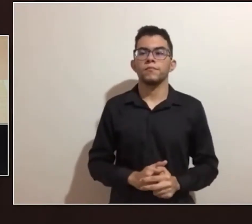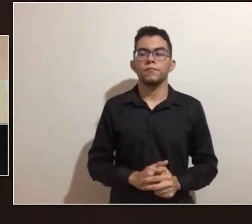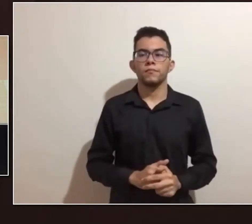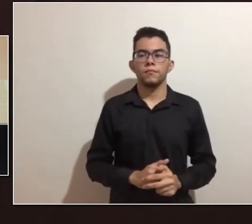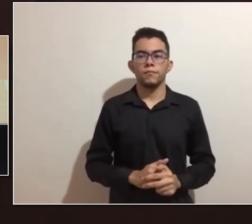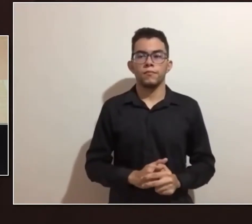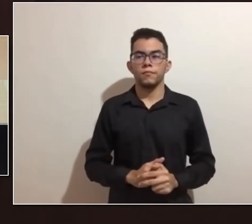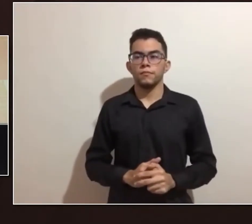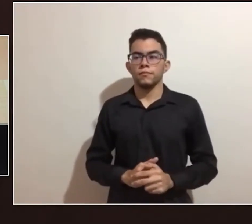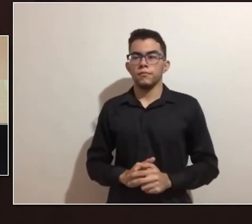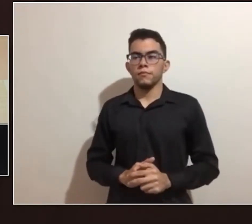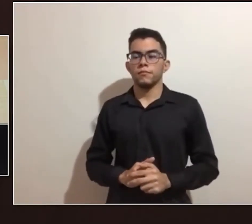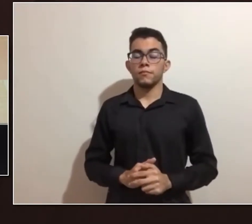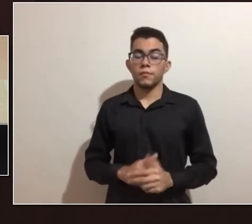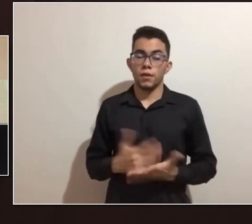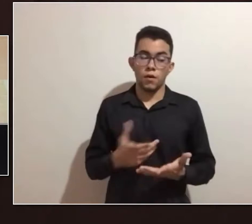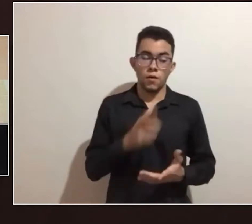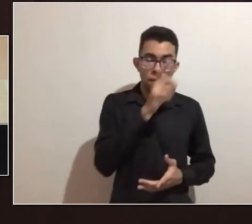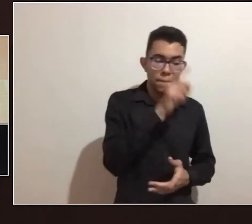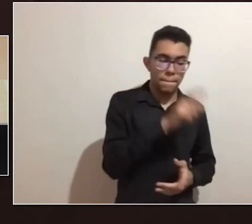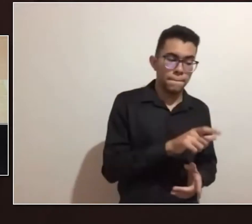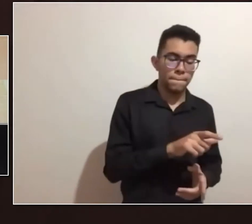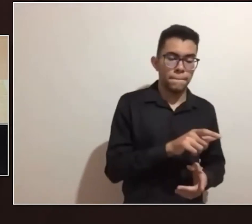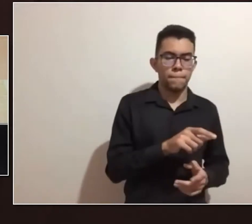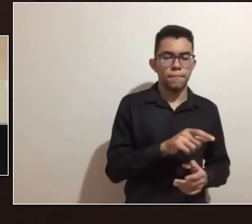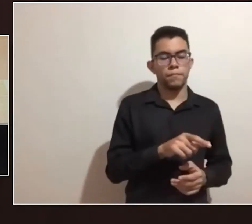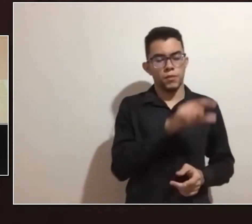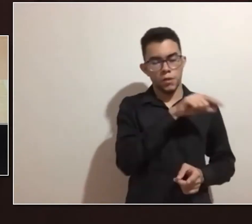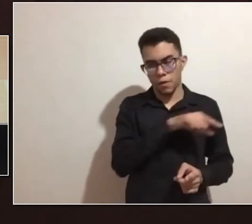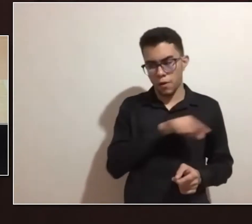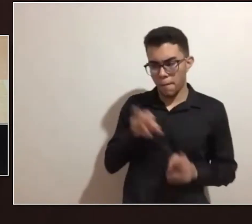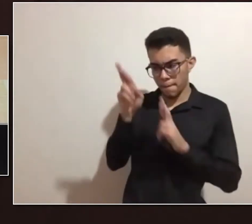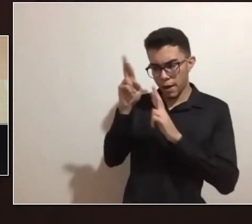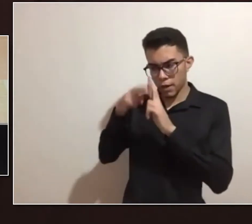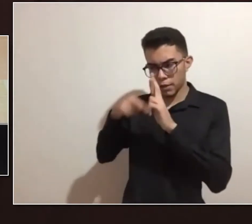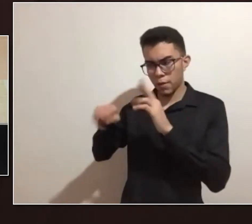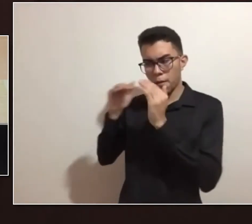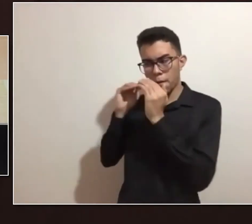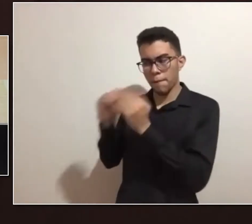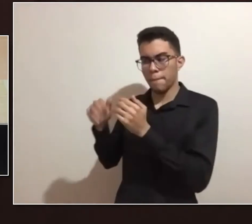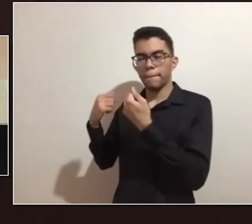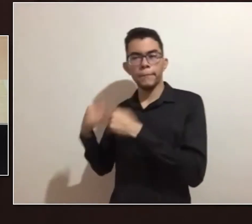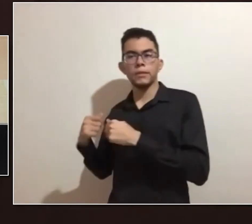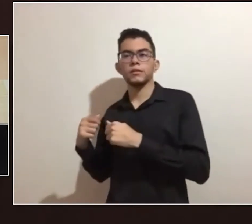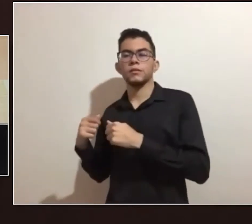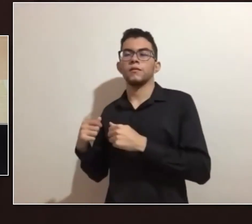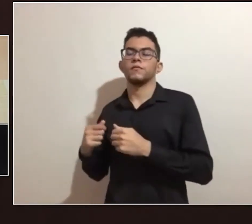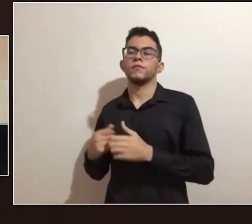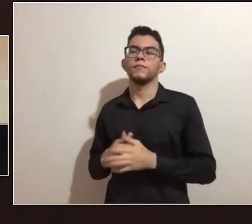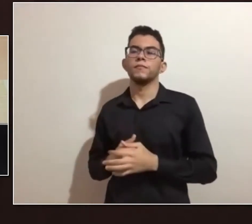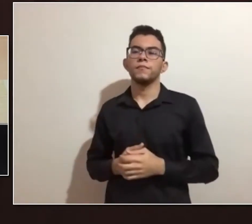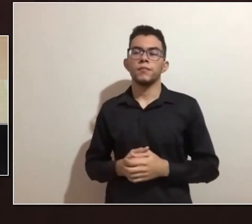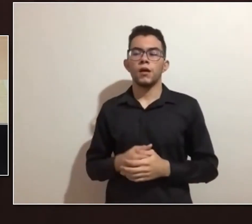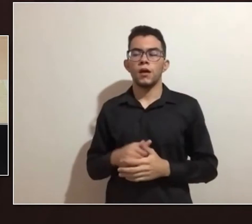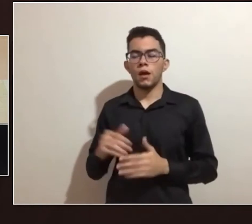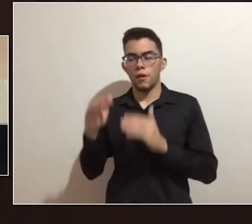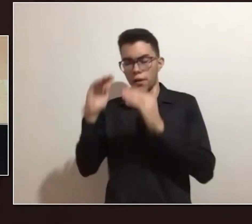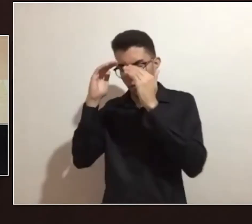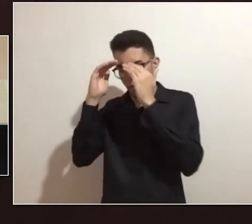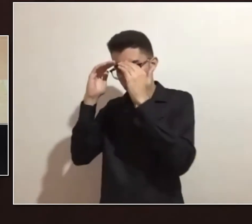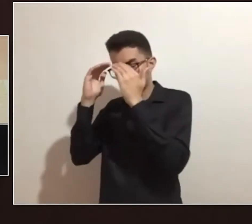se adequar a todo hábito, costume dos judeus. Então, esses se converteram